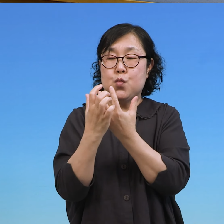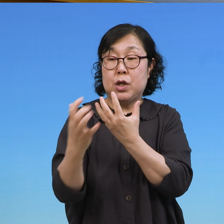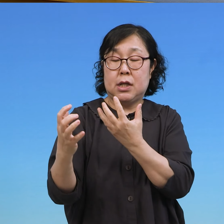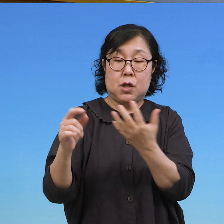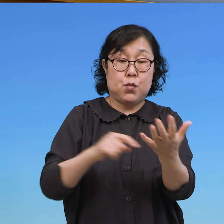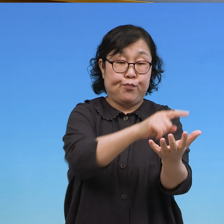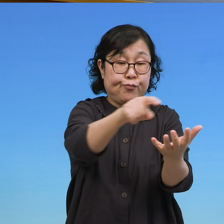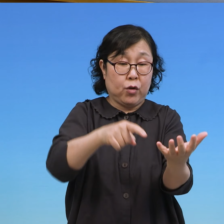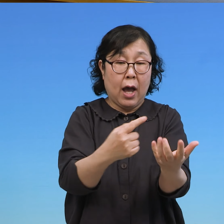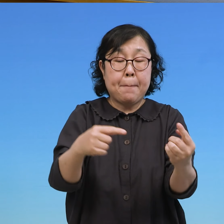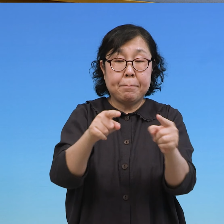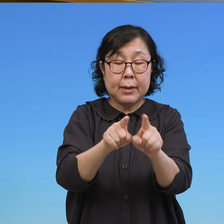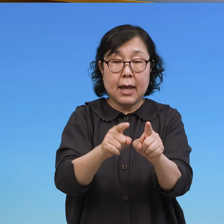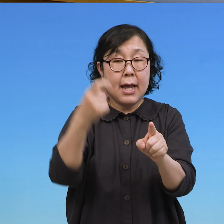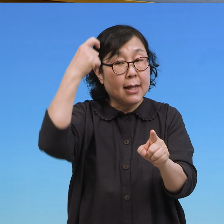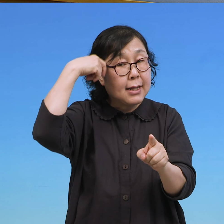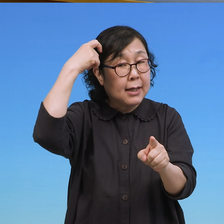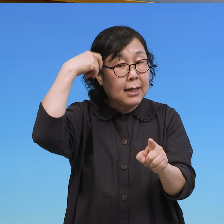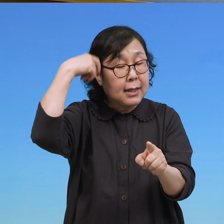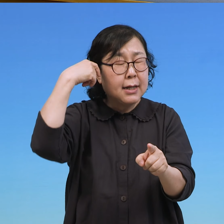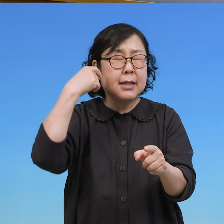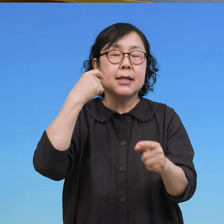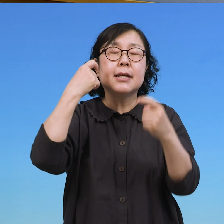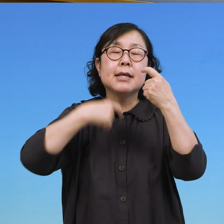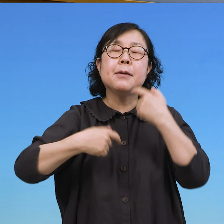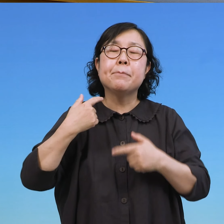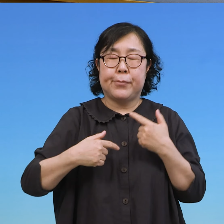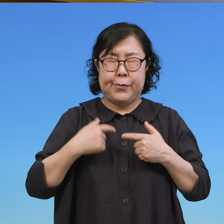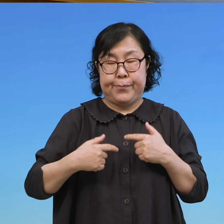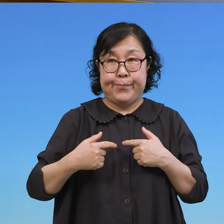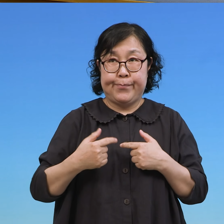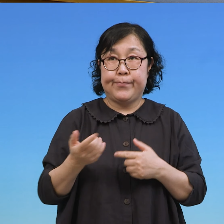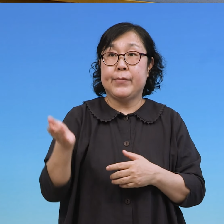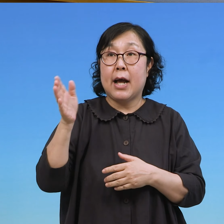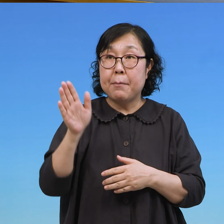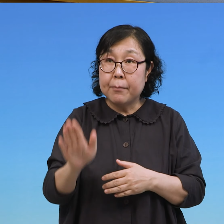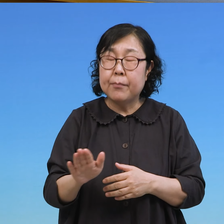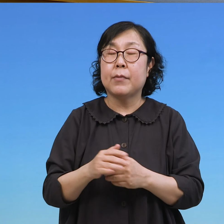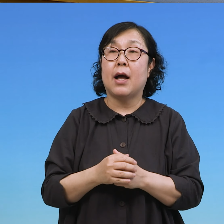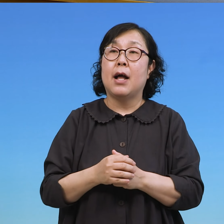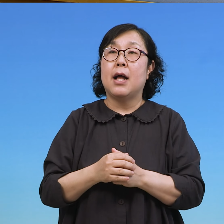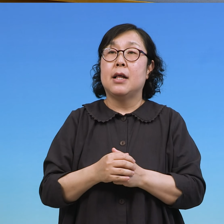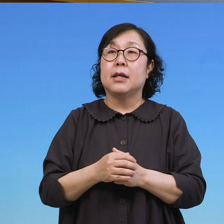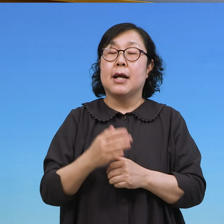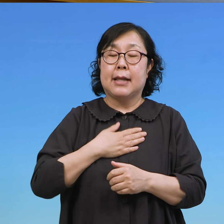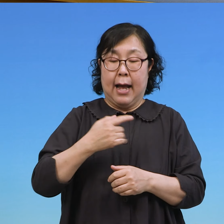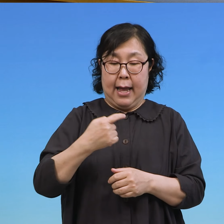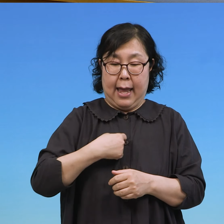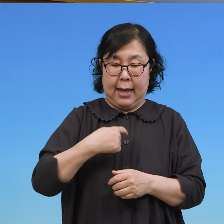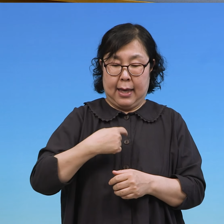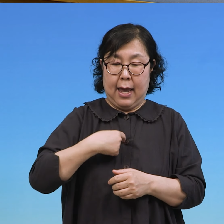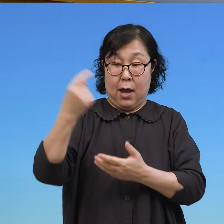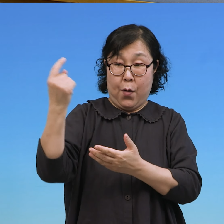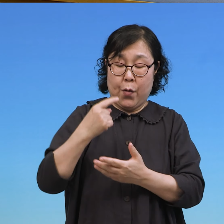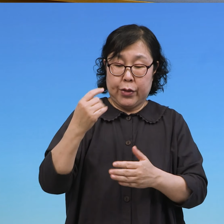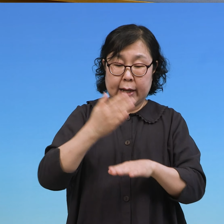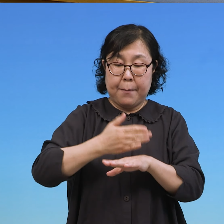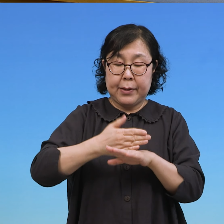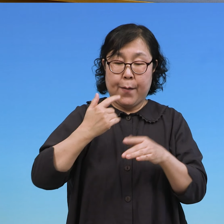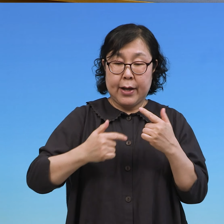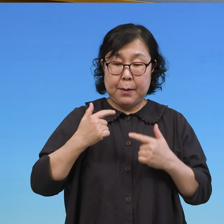함께 맛보는 기쁨이었다면, 나에게 임한 하나님의 은혜에 대한 이 감사와 기쁨이 어디로